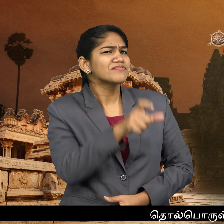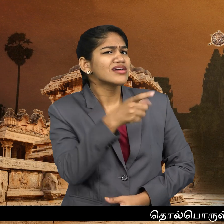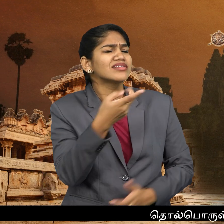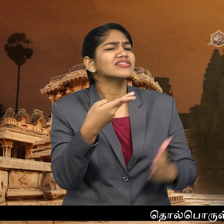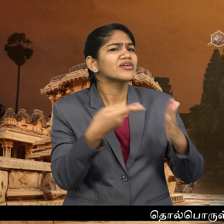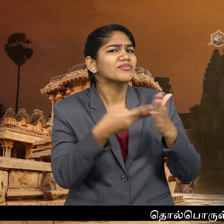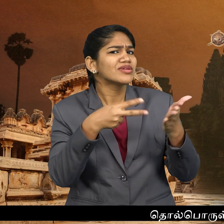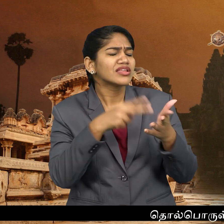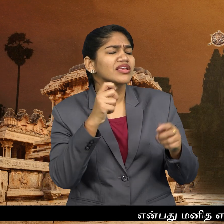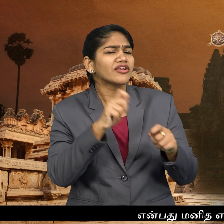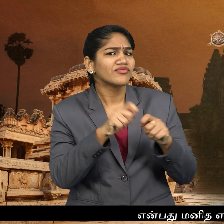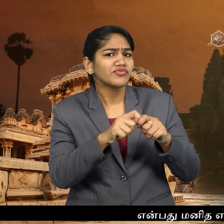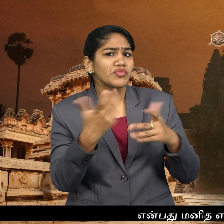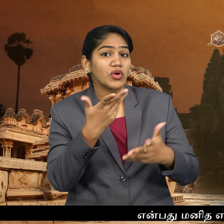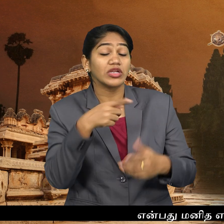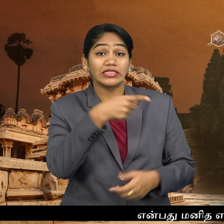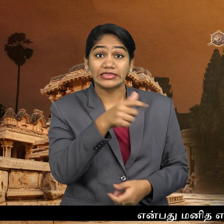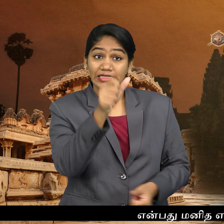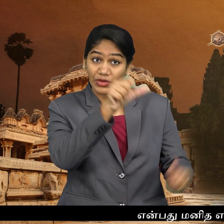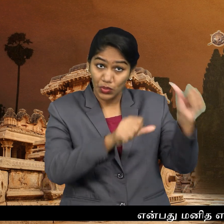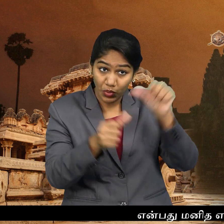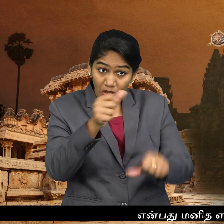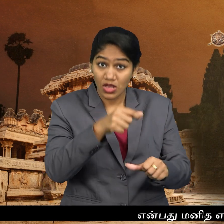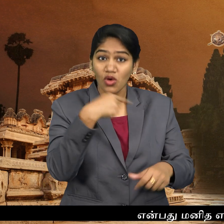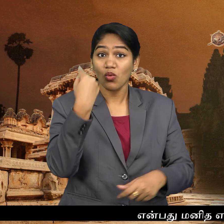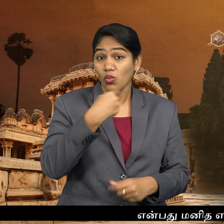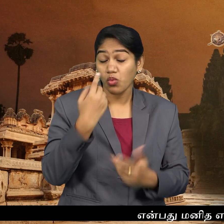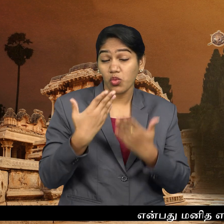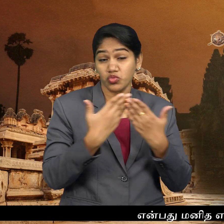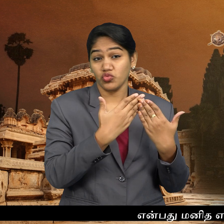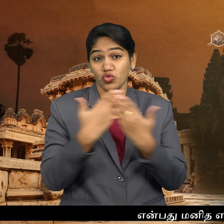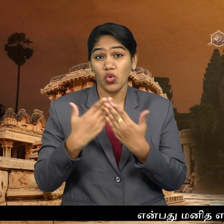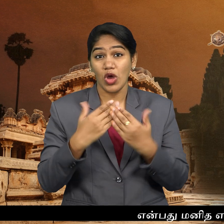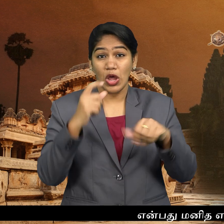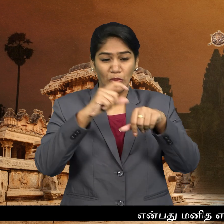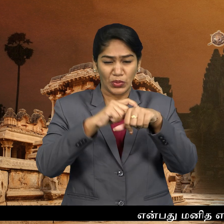தொல்பொருள் ஆராய்ச்சியாளர் என்பது மனித எச்சங்களை தோண்டி